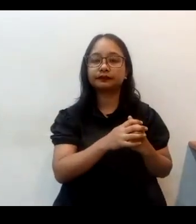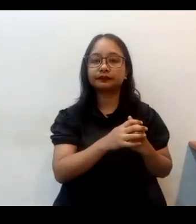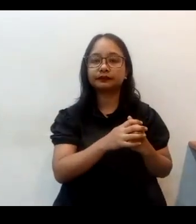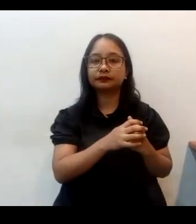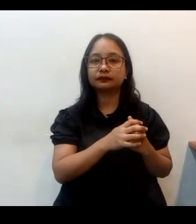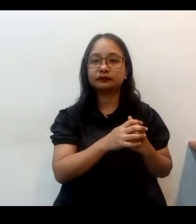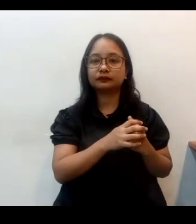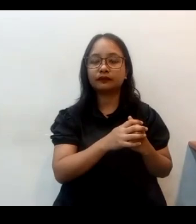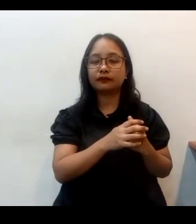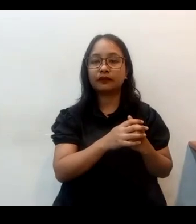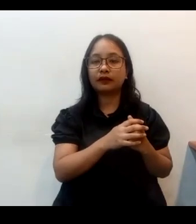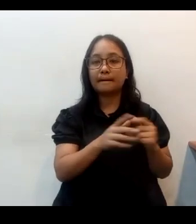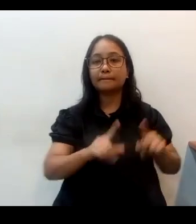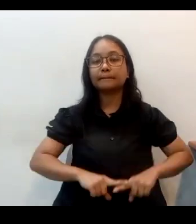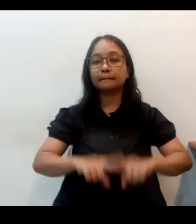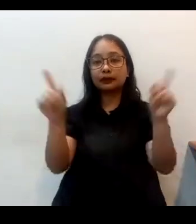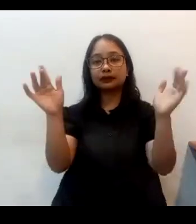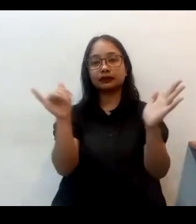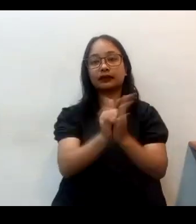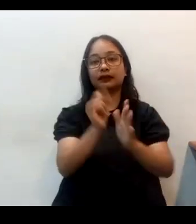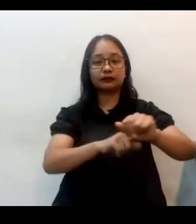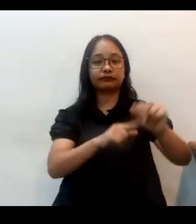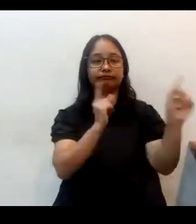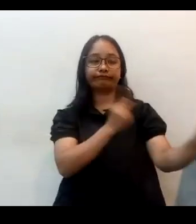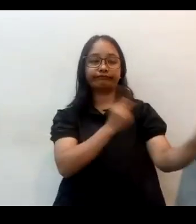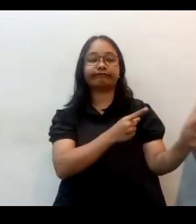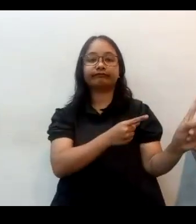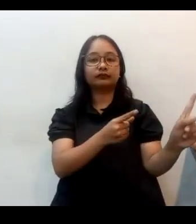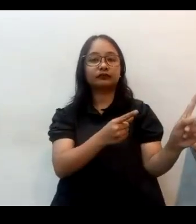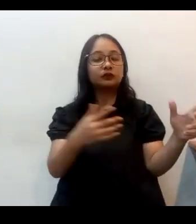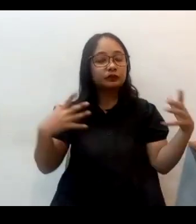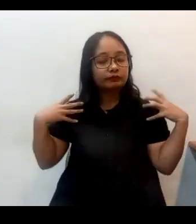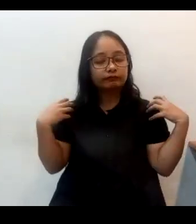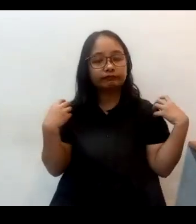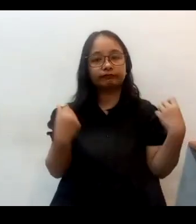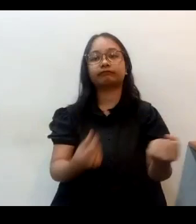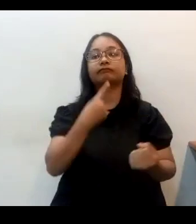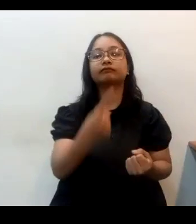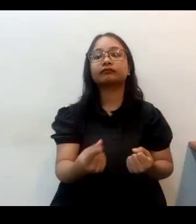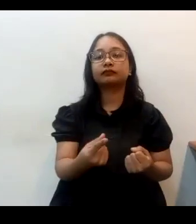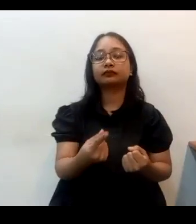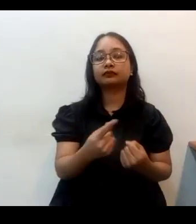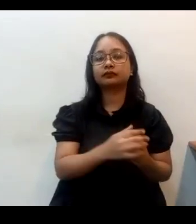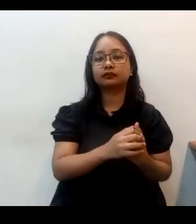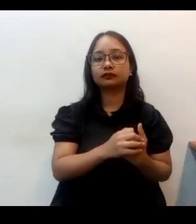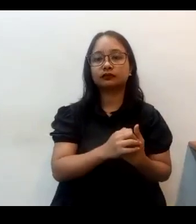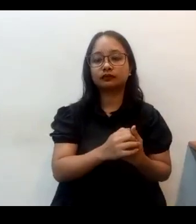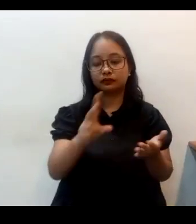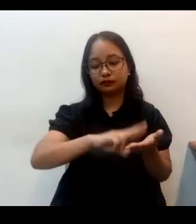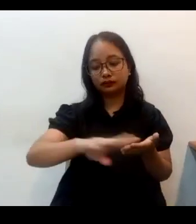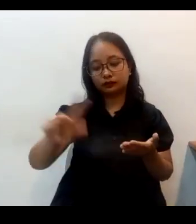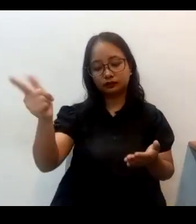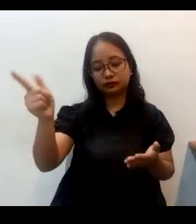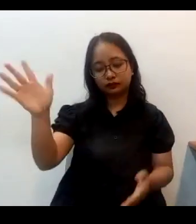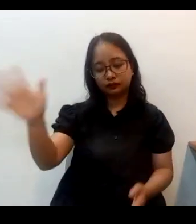he experienced. Ngunit sa panahon po na yun, kanya pong pinatotohanan ng may katapangan kung ano yung kanyang naranasan. The verse 25, this verse is